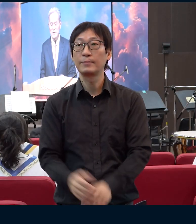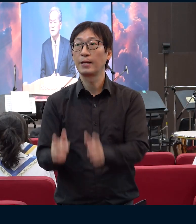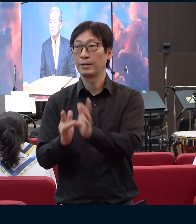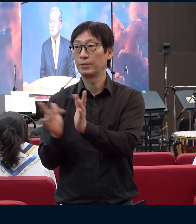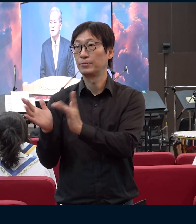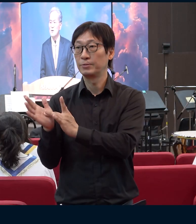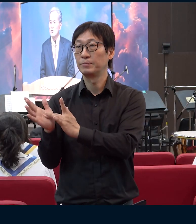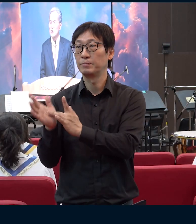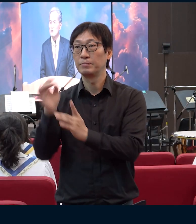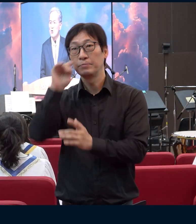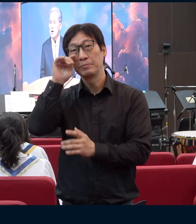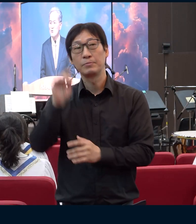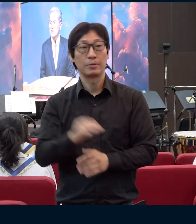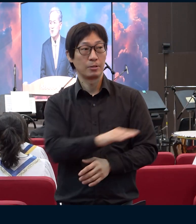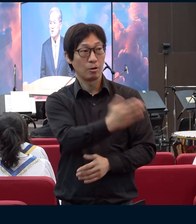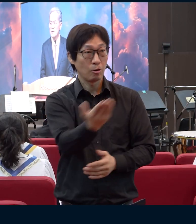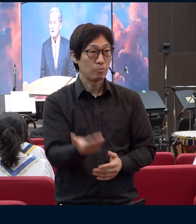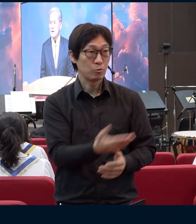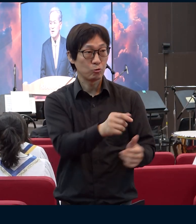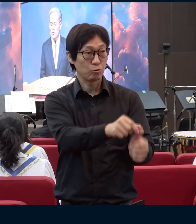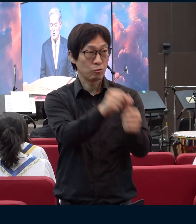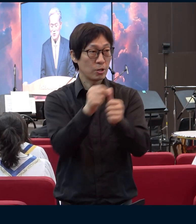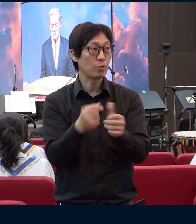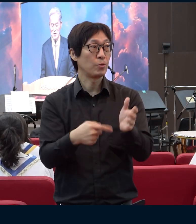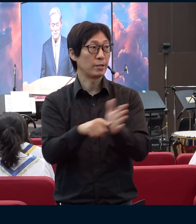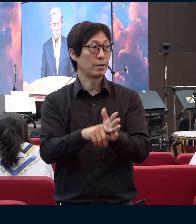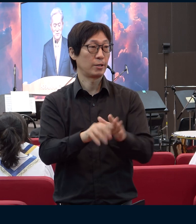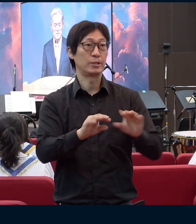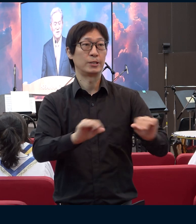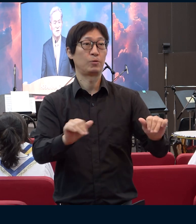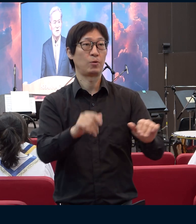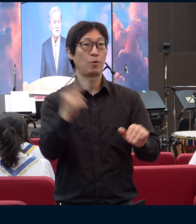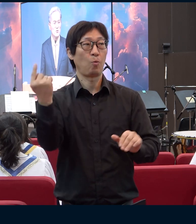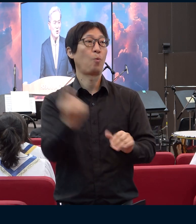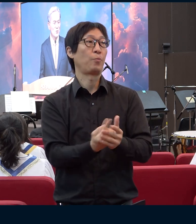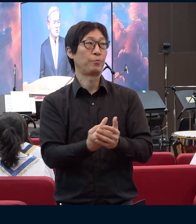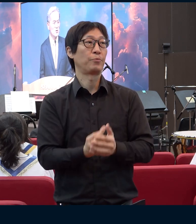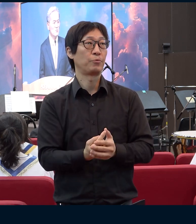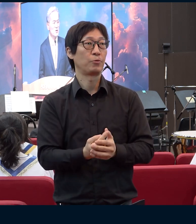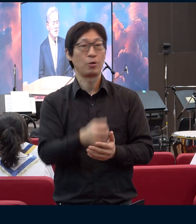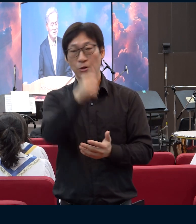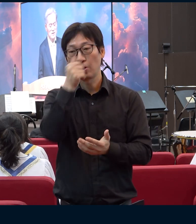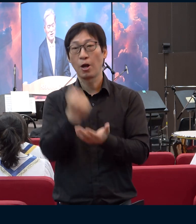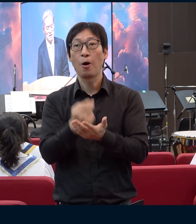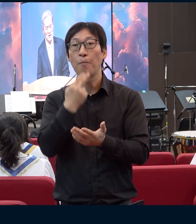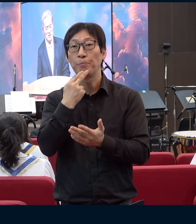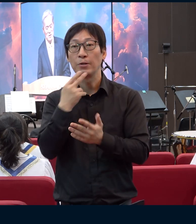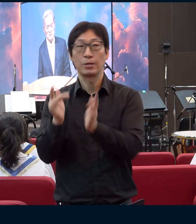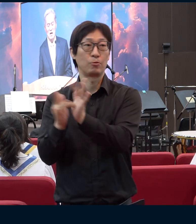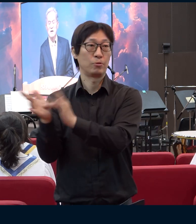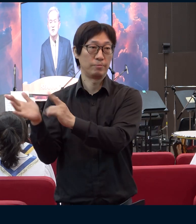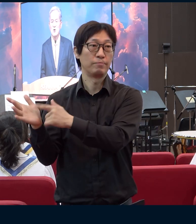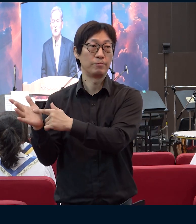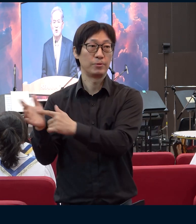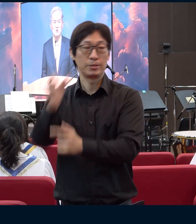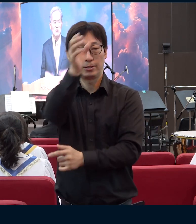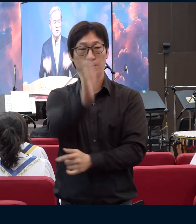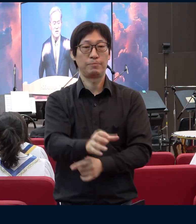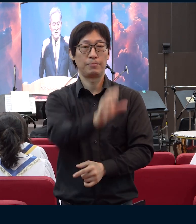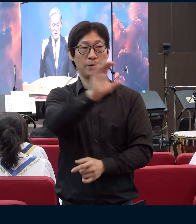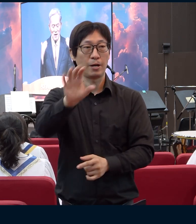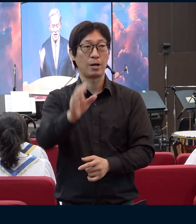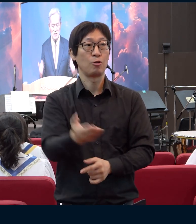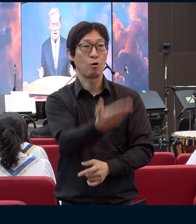예수님은 우리를 구원하기 위해서 이 땅에 오셨습니다. 죄 없으신 분이 십자가에서